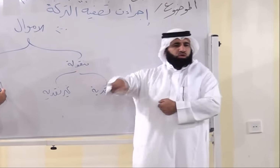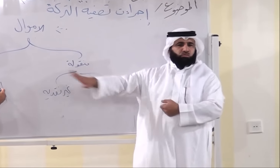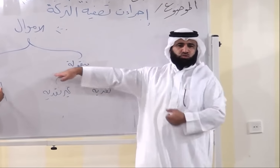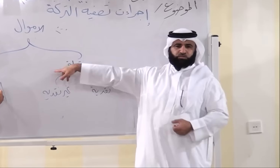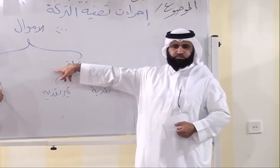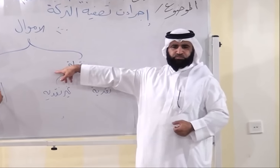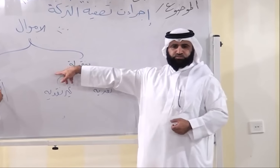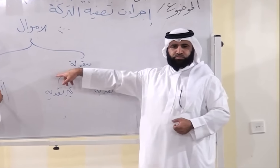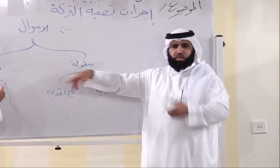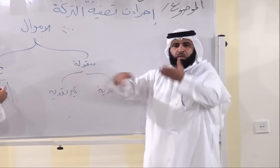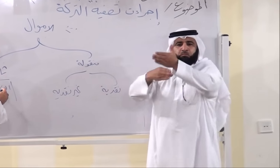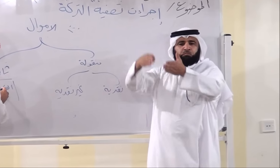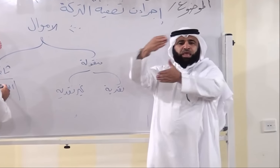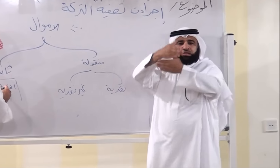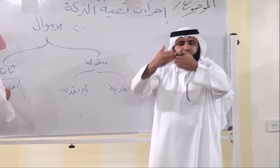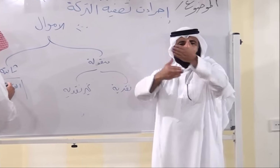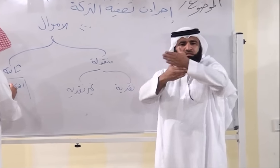العقارات.